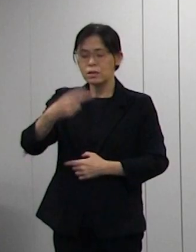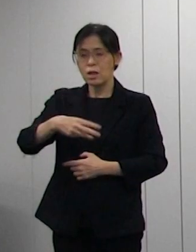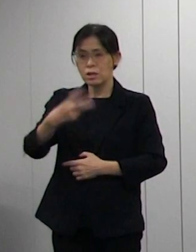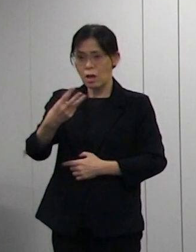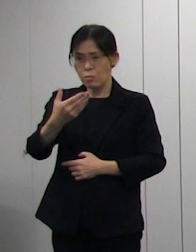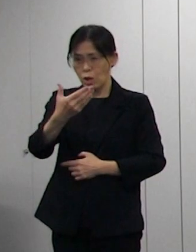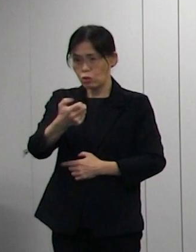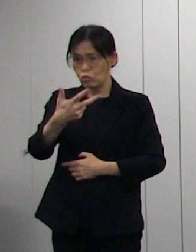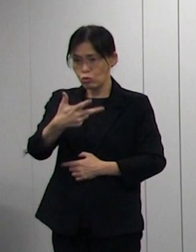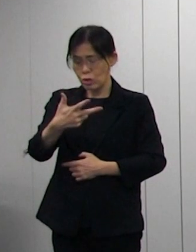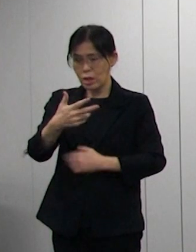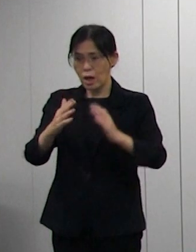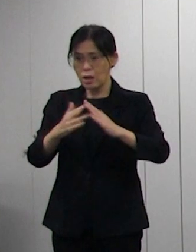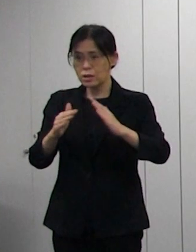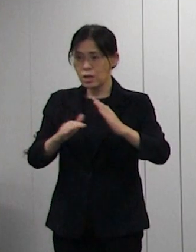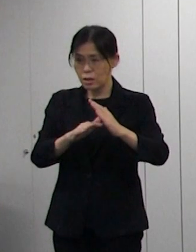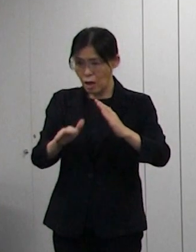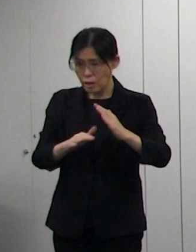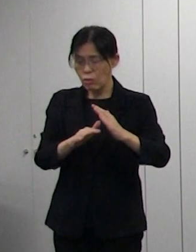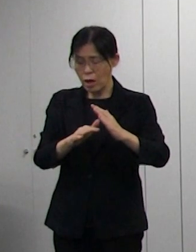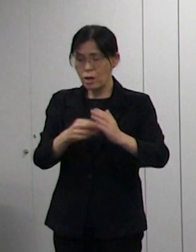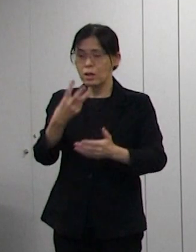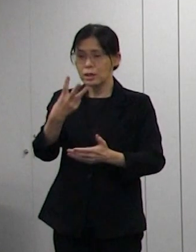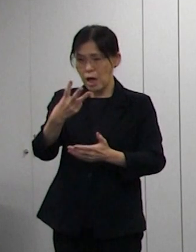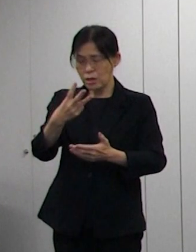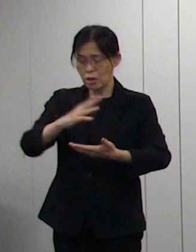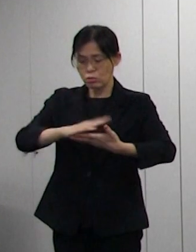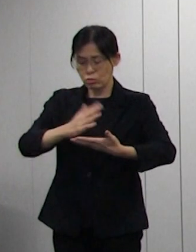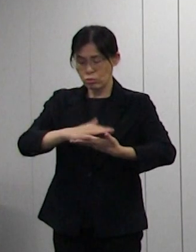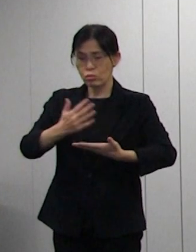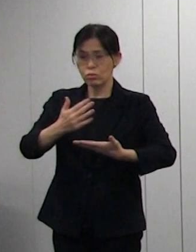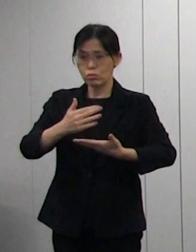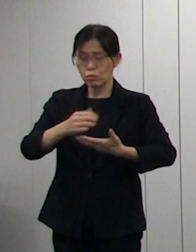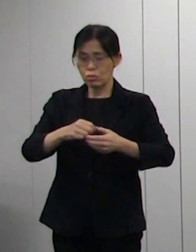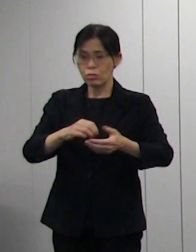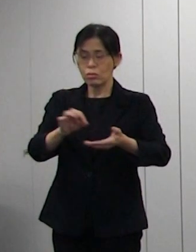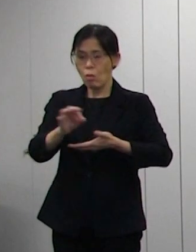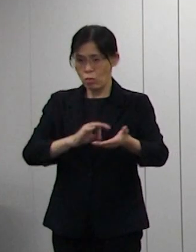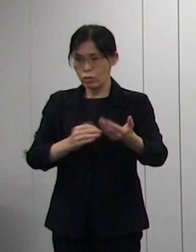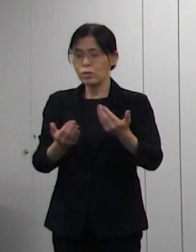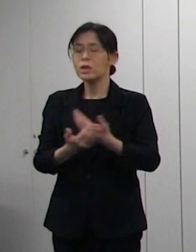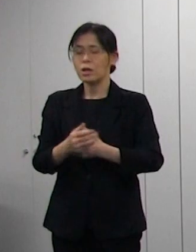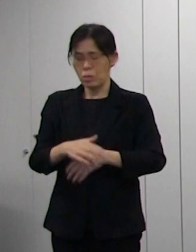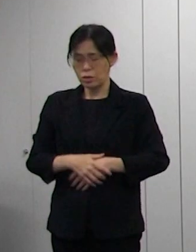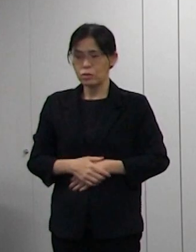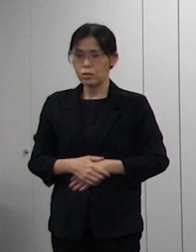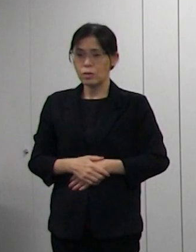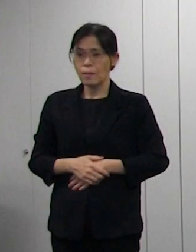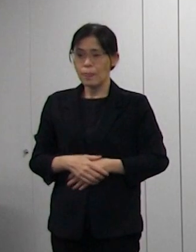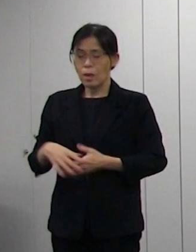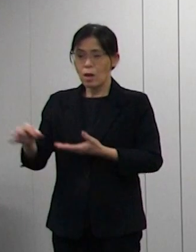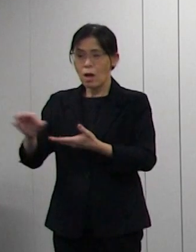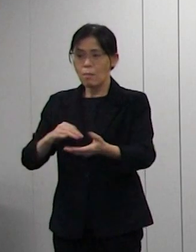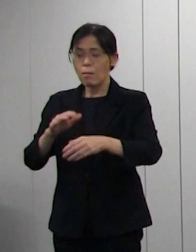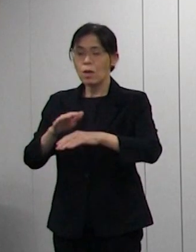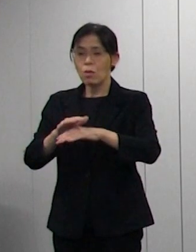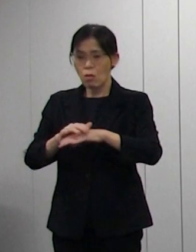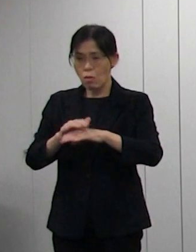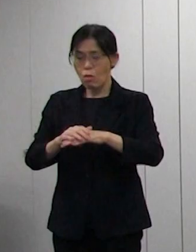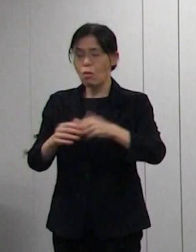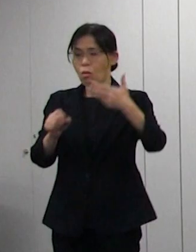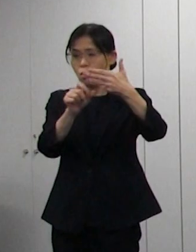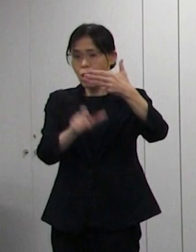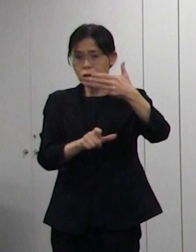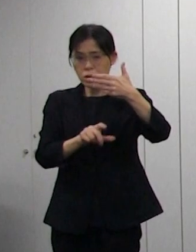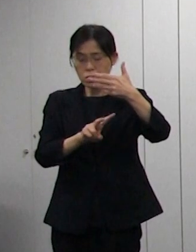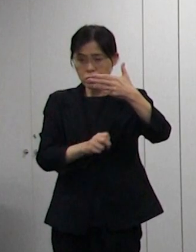2397世帯となっております。次に商品券の販売についてでありますが、8月